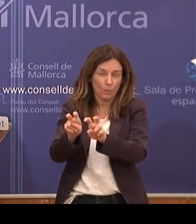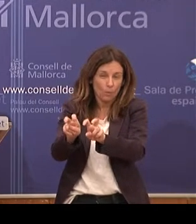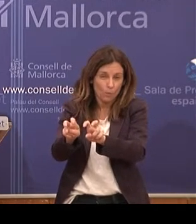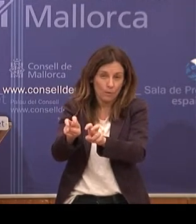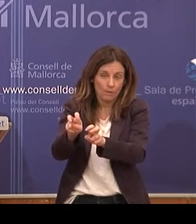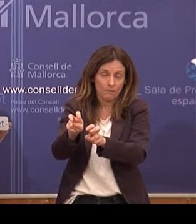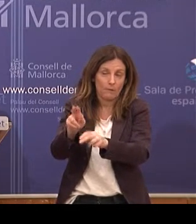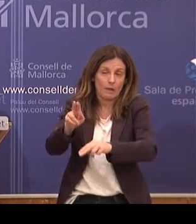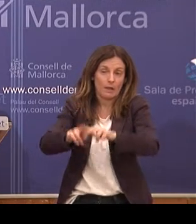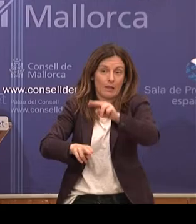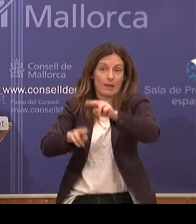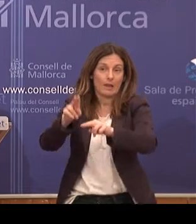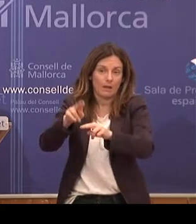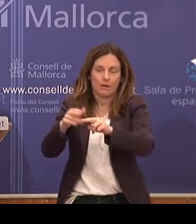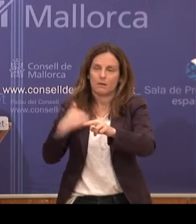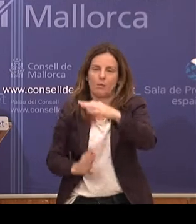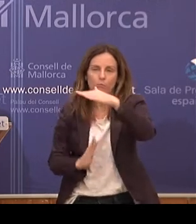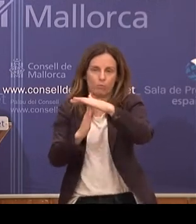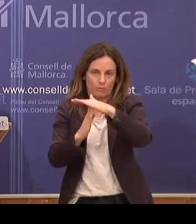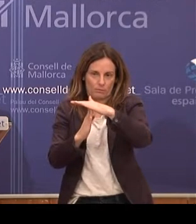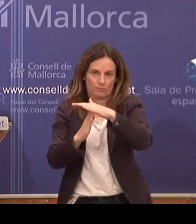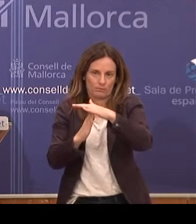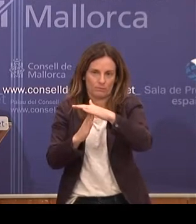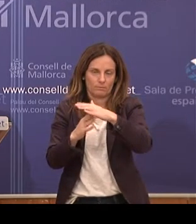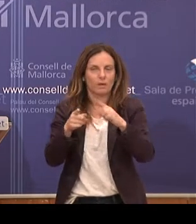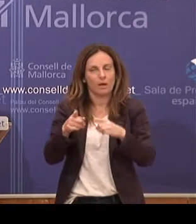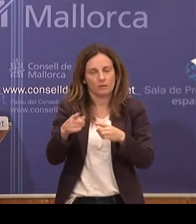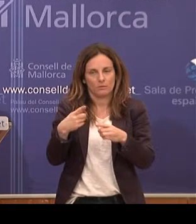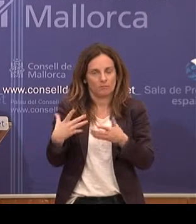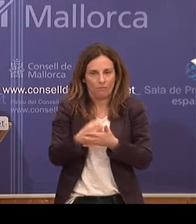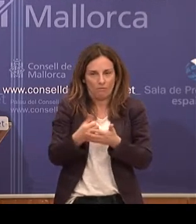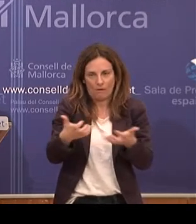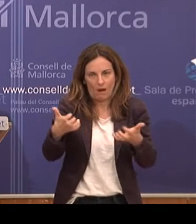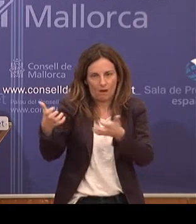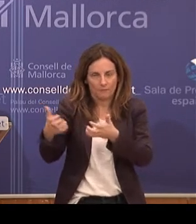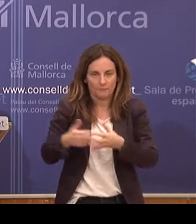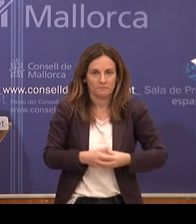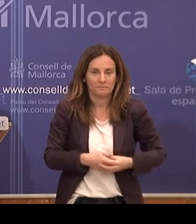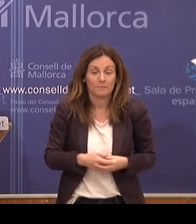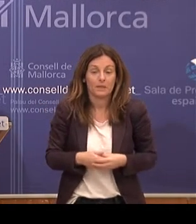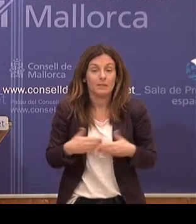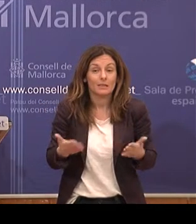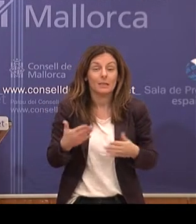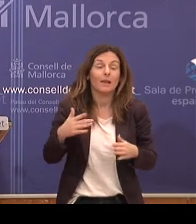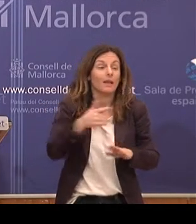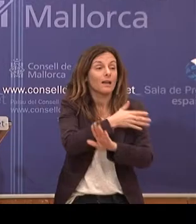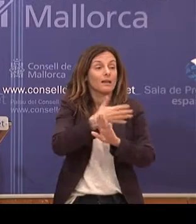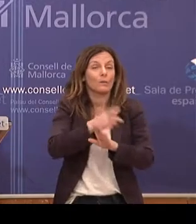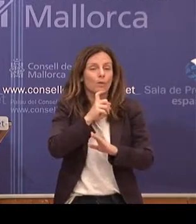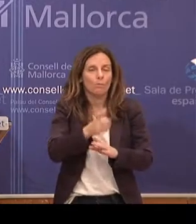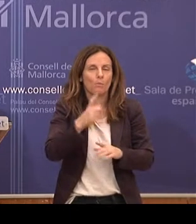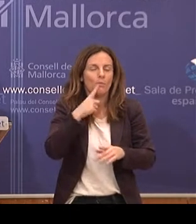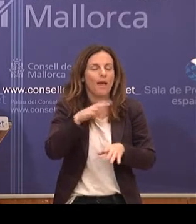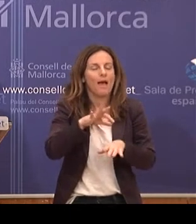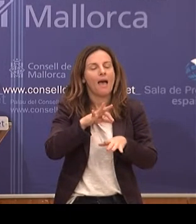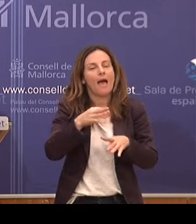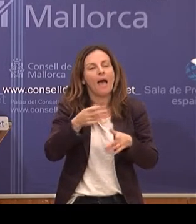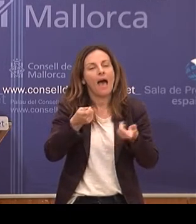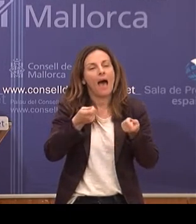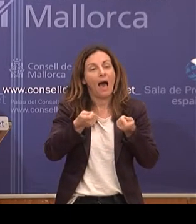ser més eficients amb el personal que tenim. és a dir, enduim un ritme de tramitació d'uns 30